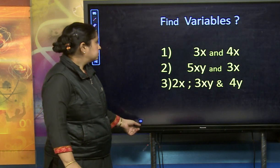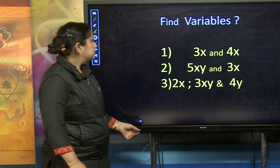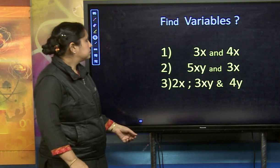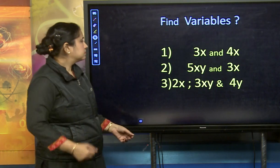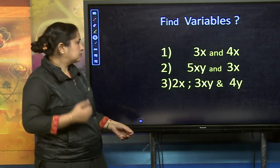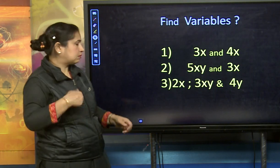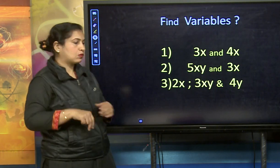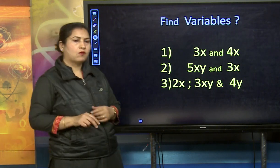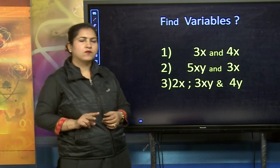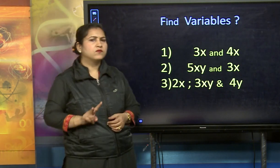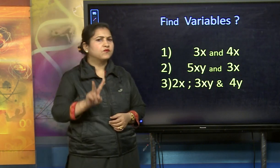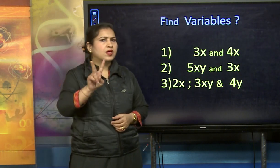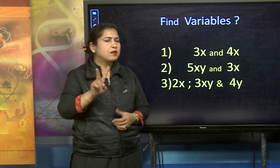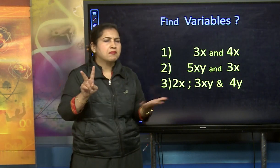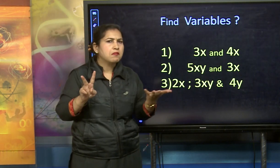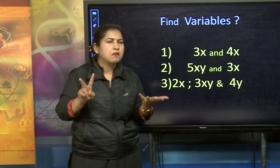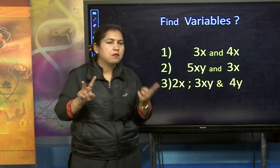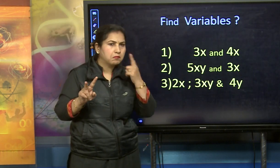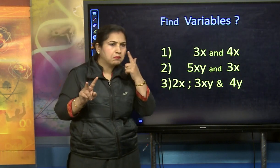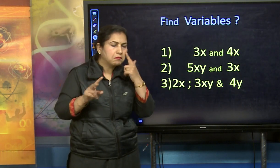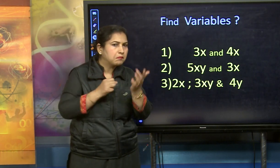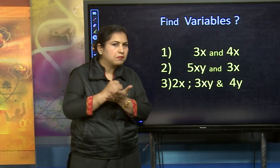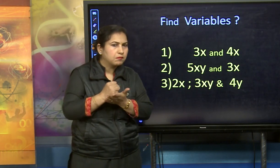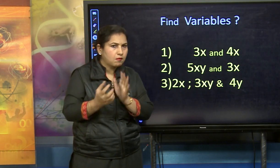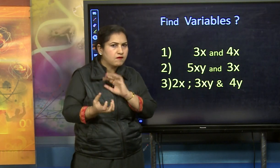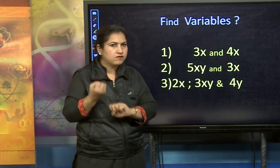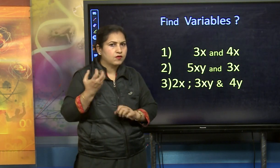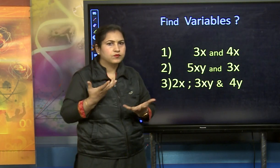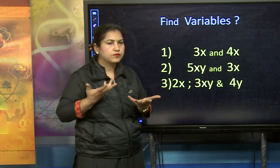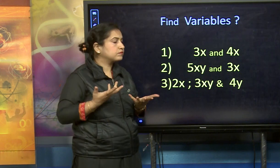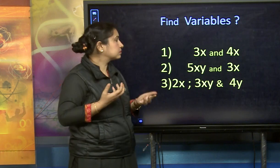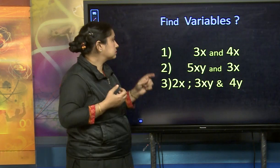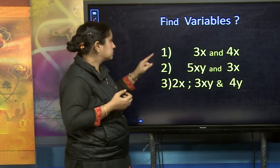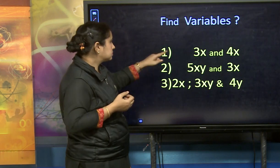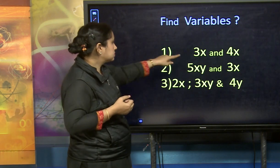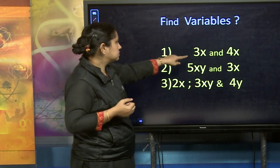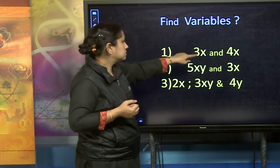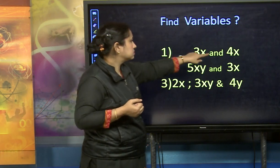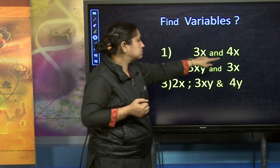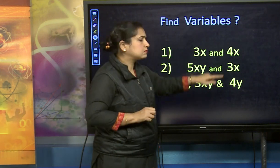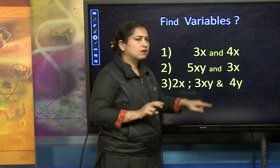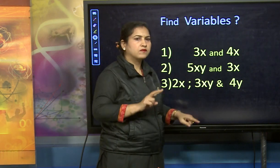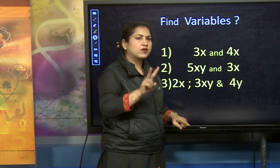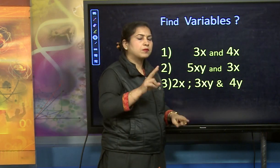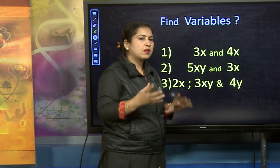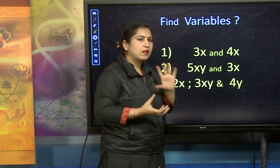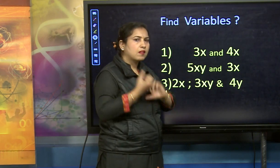शब्द अब इस सवाल में आपको वेरिएबल ढूंढते हैं यह देखिए ए वेरिएबल क्या